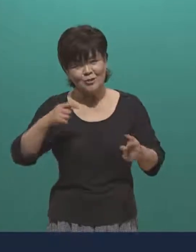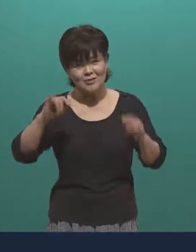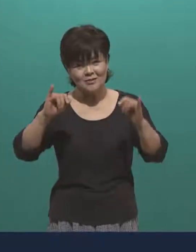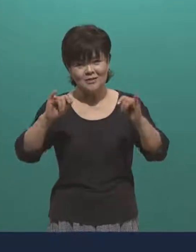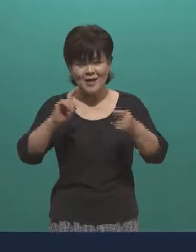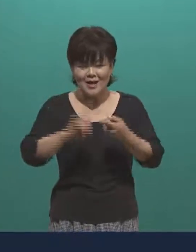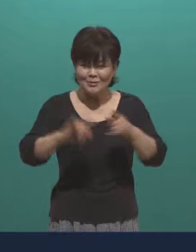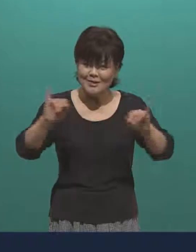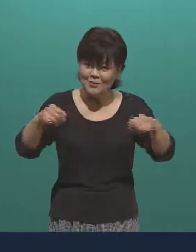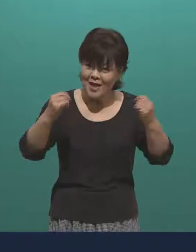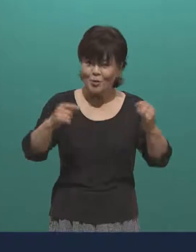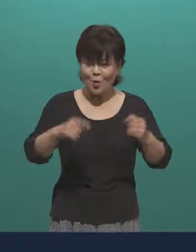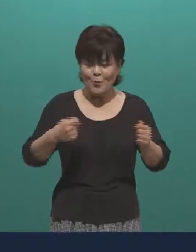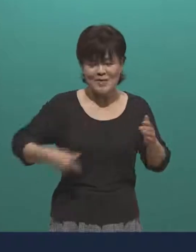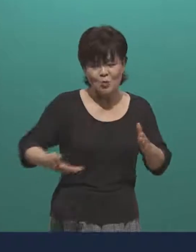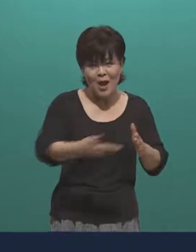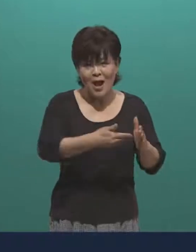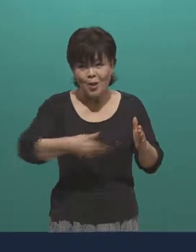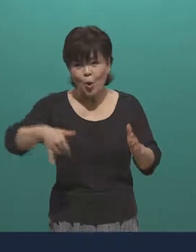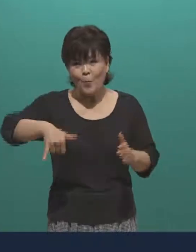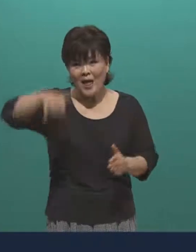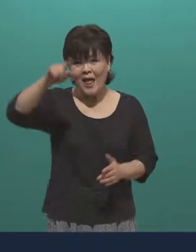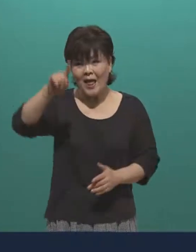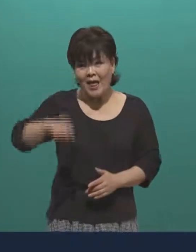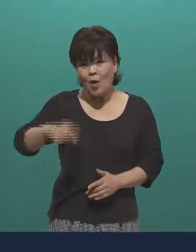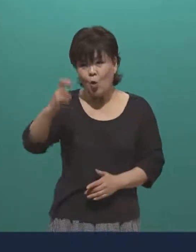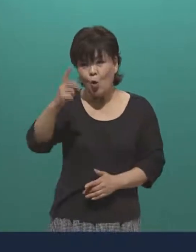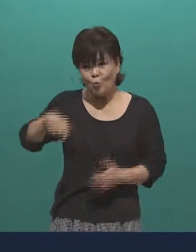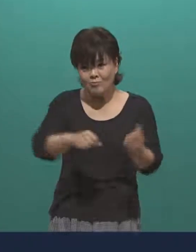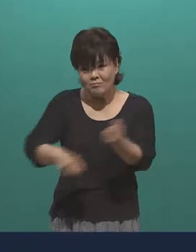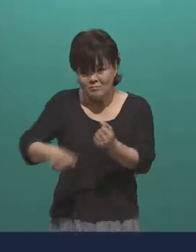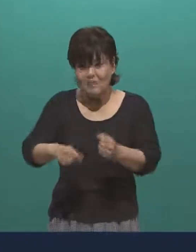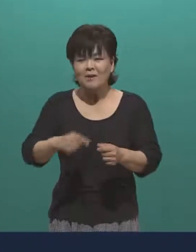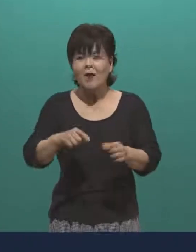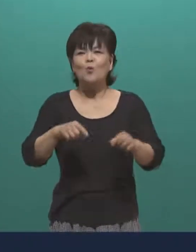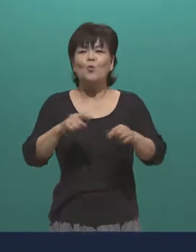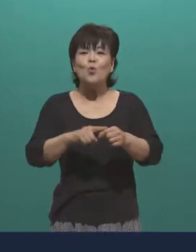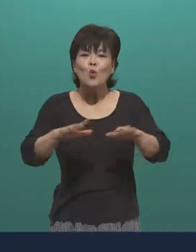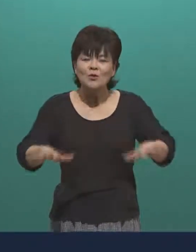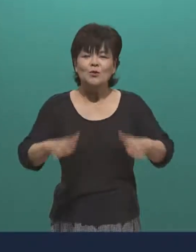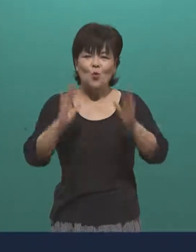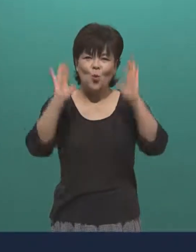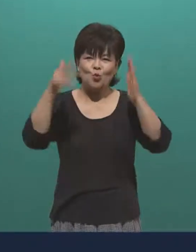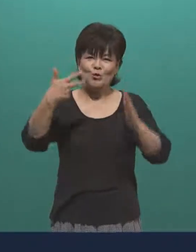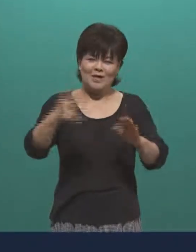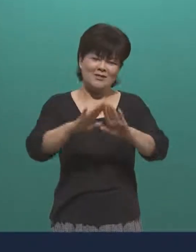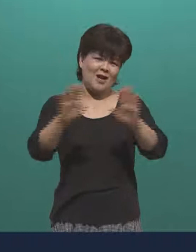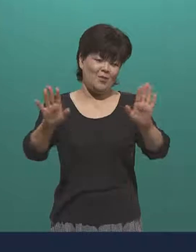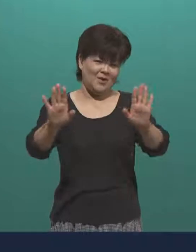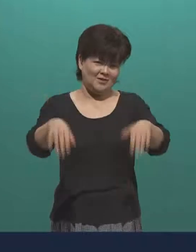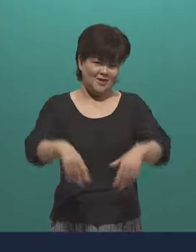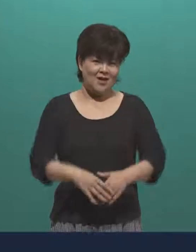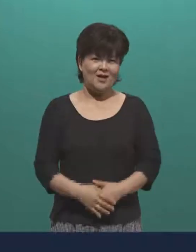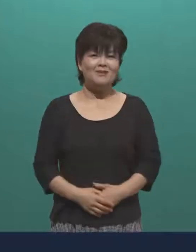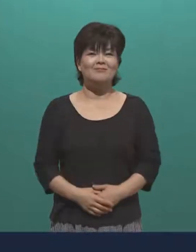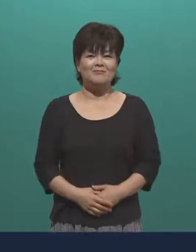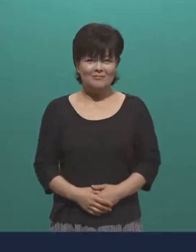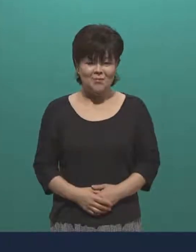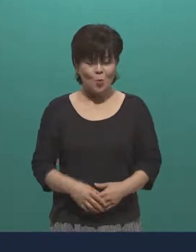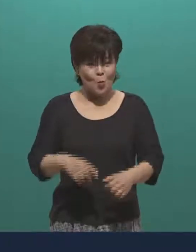琵琶湖の夏の風物詩琵琶湖ペーロンが今年も大津市で開かれました。